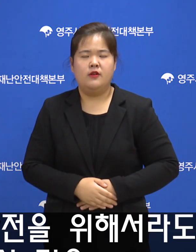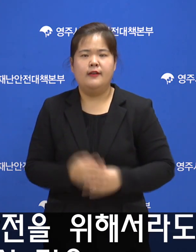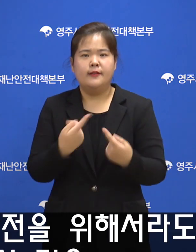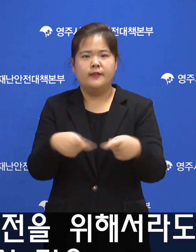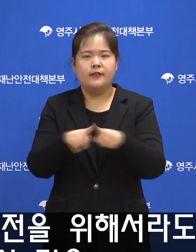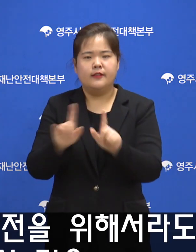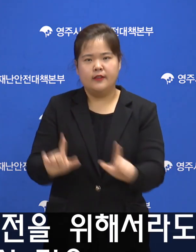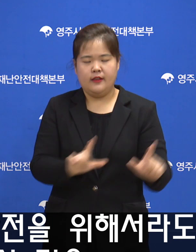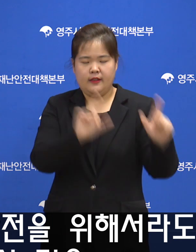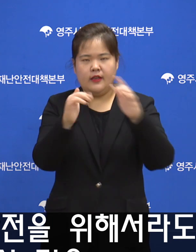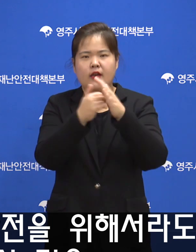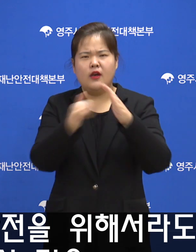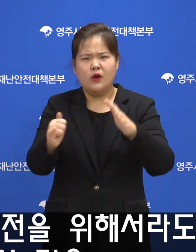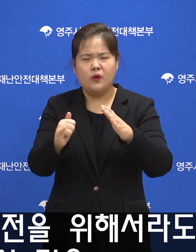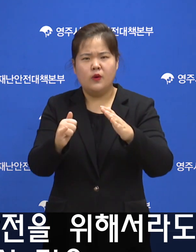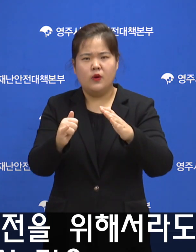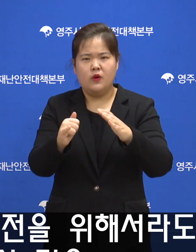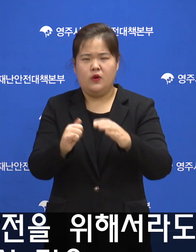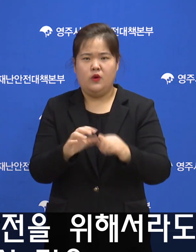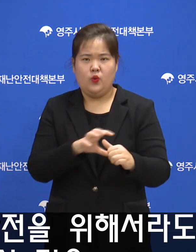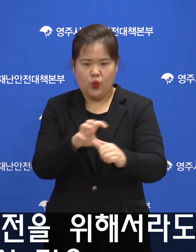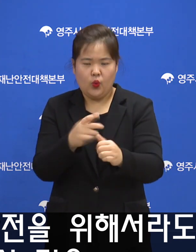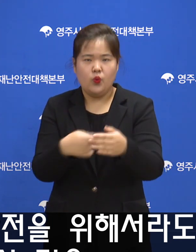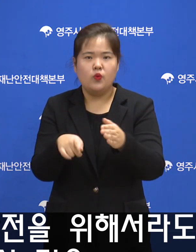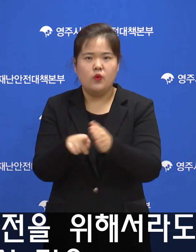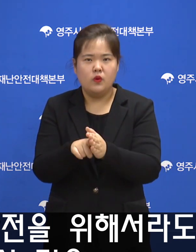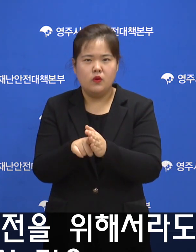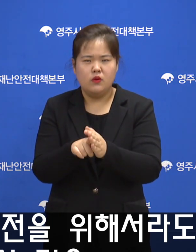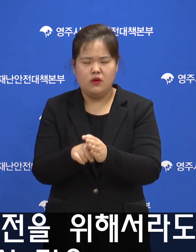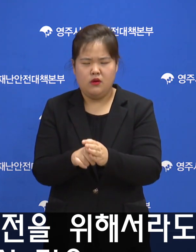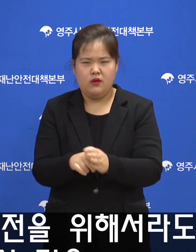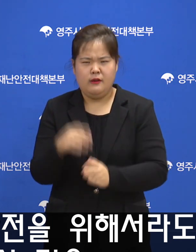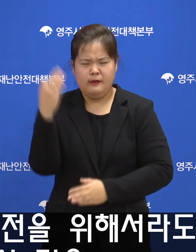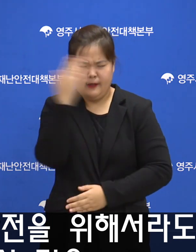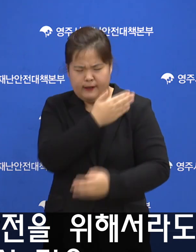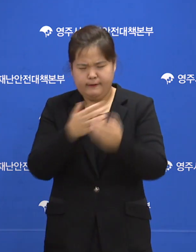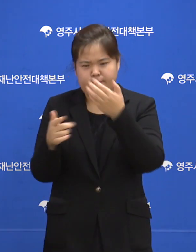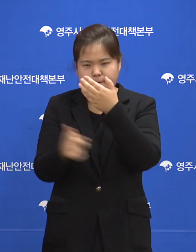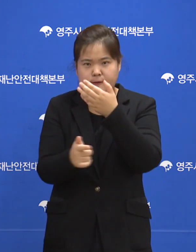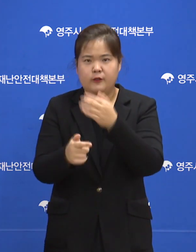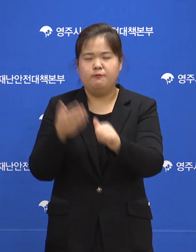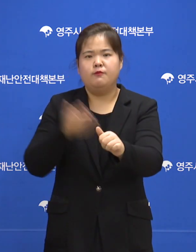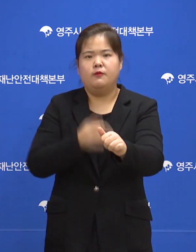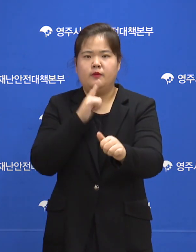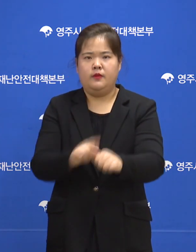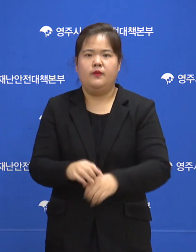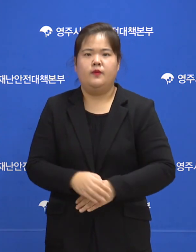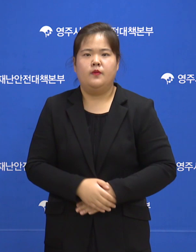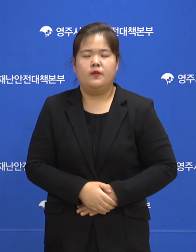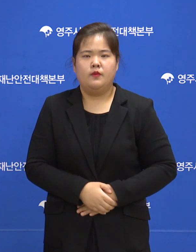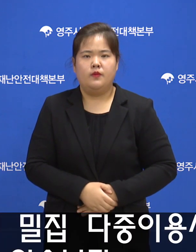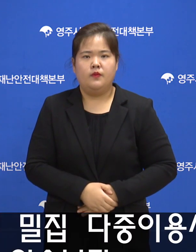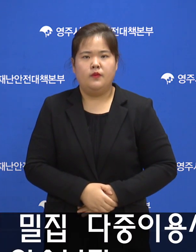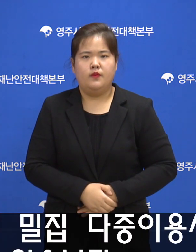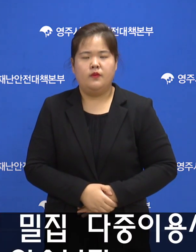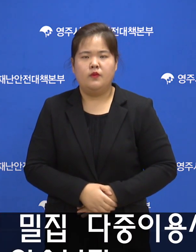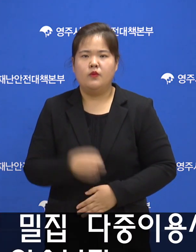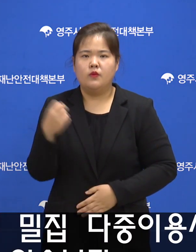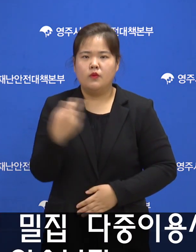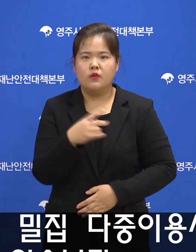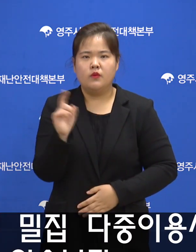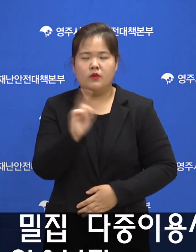함께 생활하는 가족의 안전을 위해서라도 방역수칙을 철저히 지켜주실 것을 부탁드립니다.